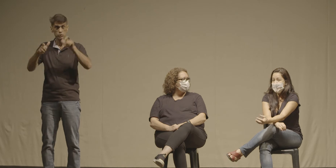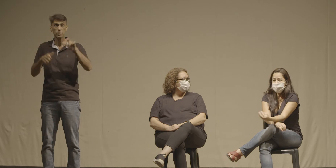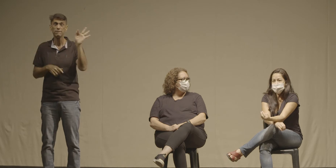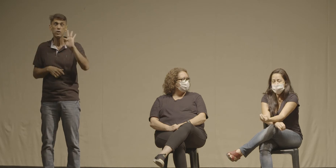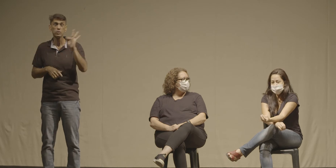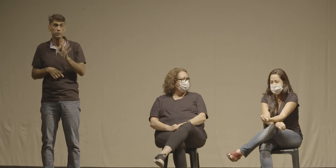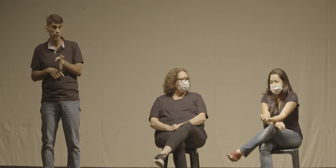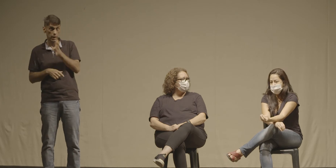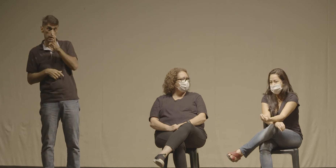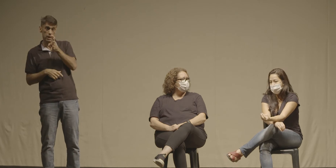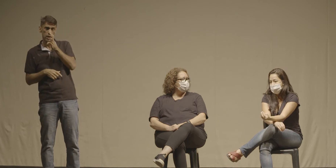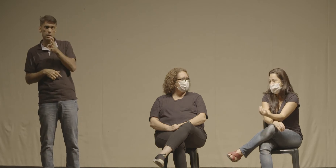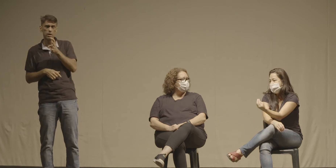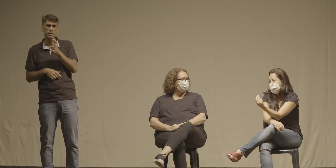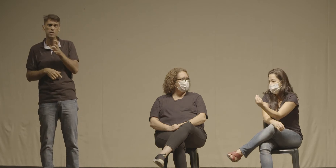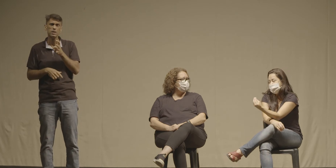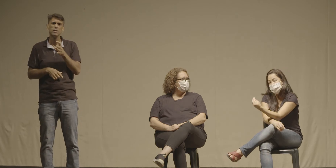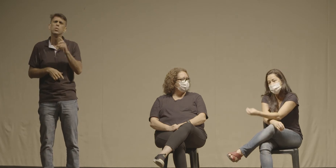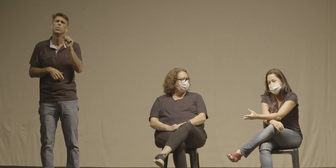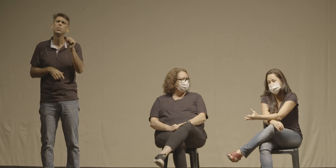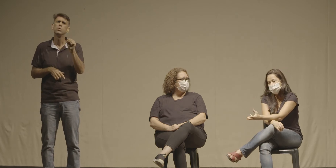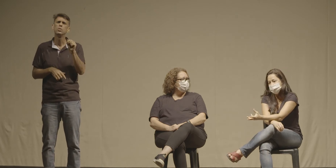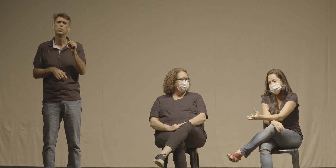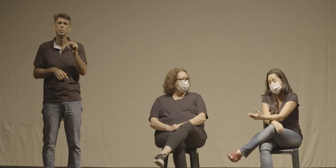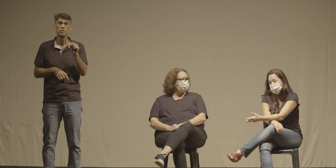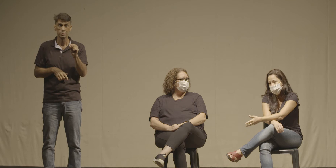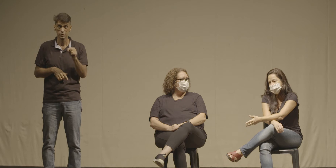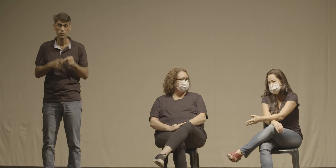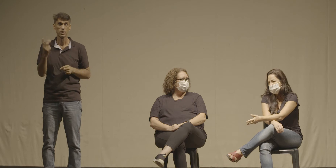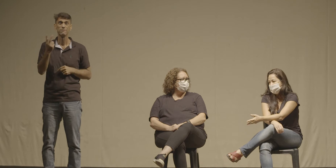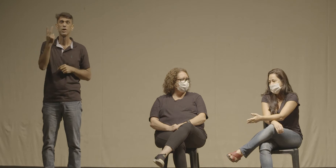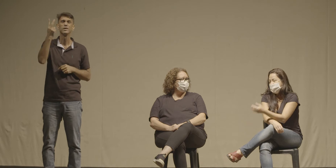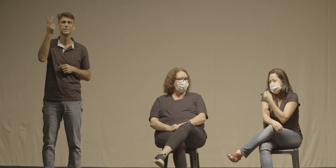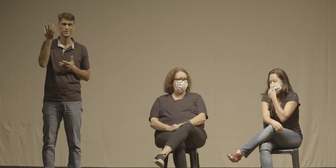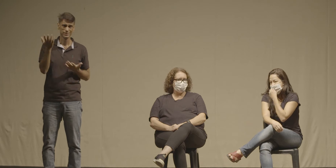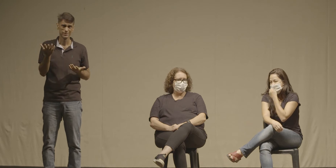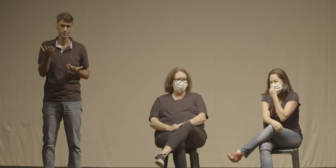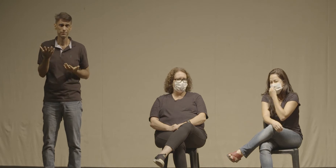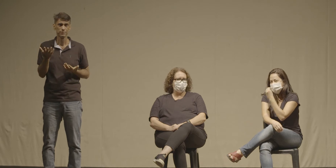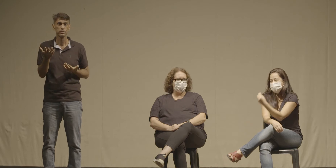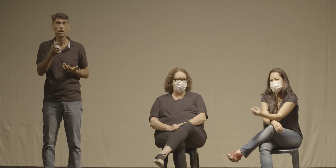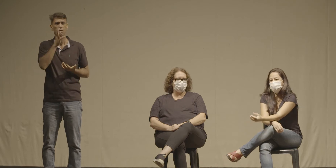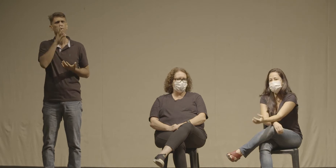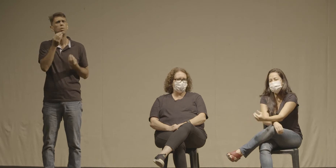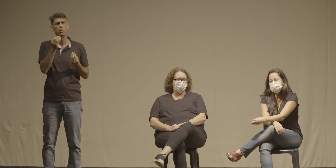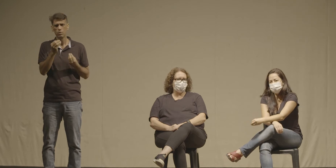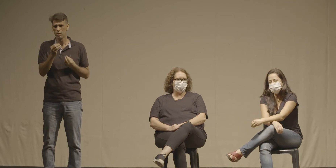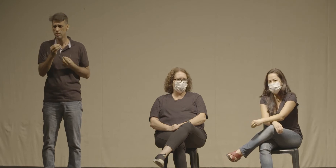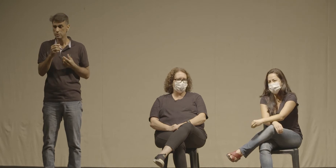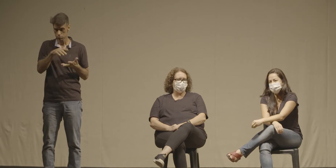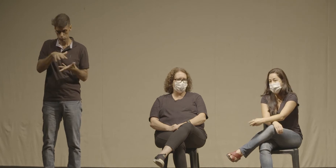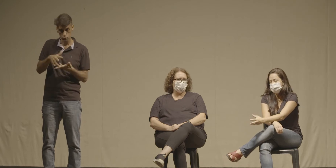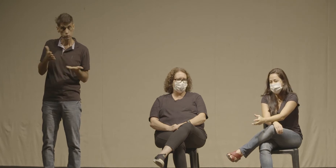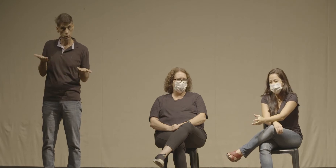ver, você percebe o que elas realmente valorizam. E é interessante, se a gente trouxer para o mundo